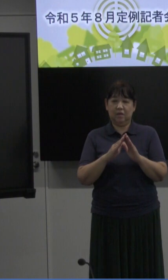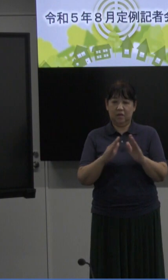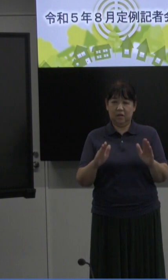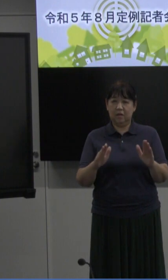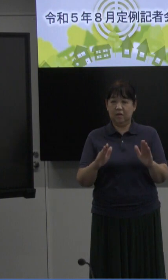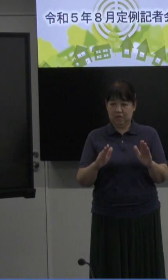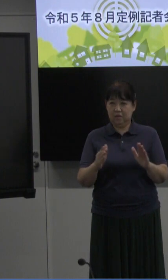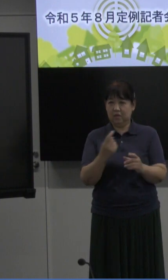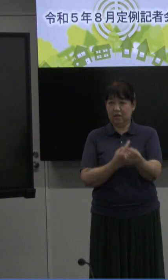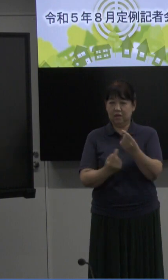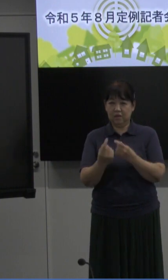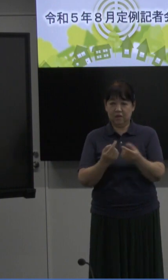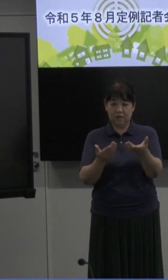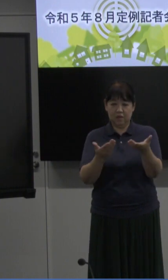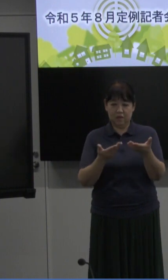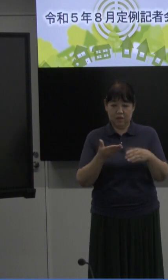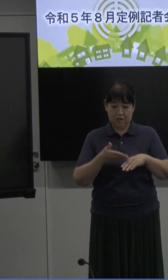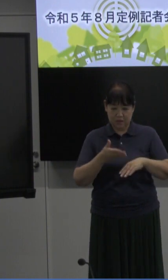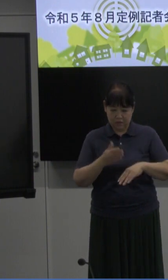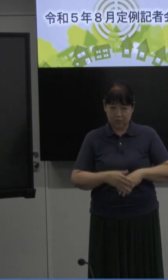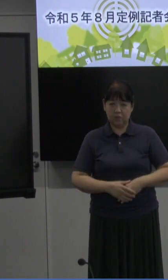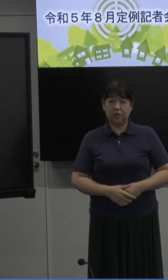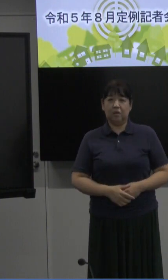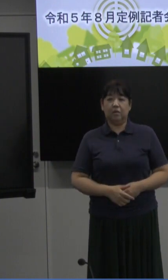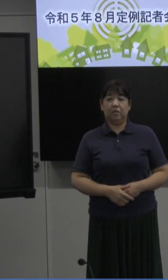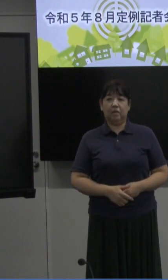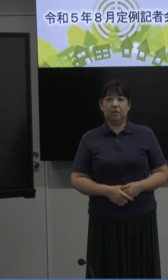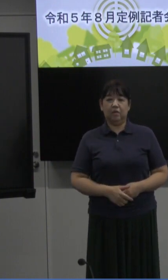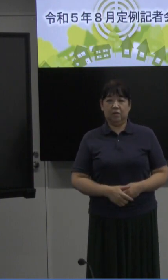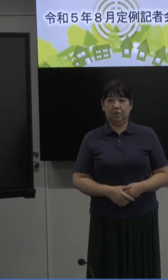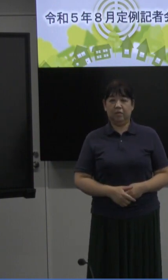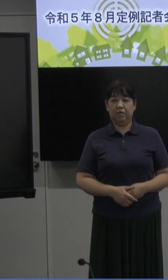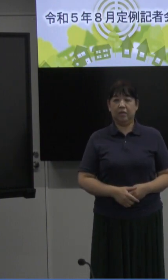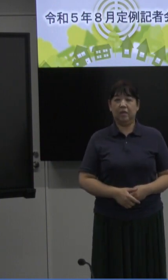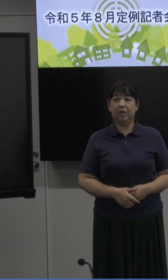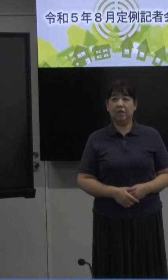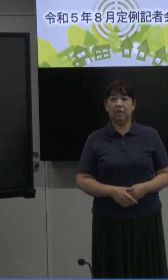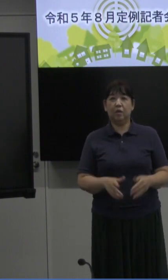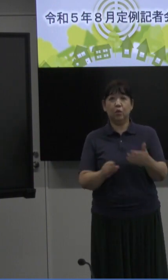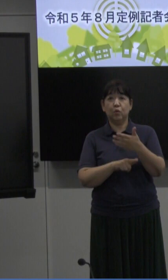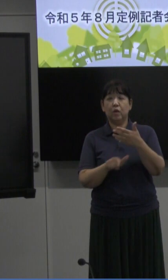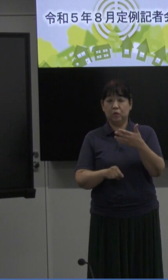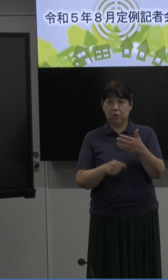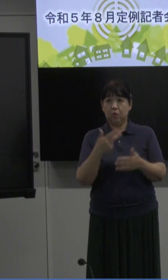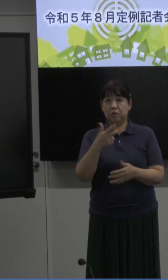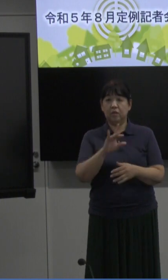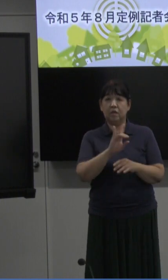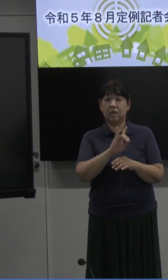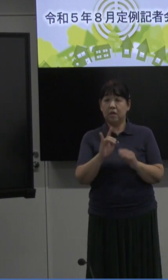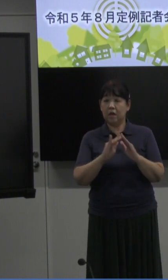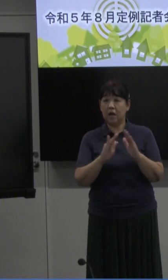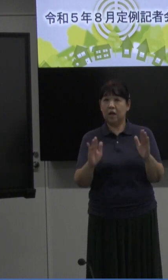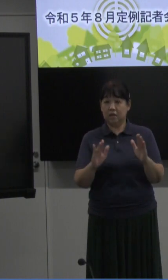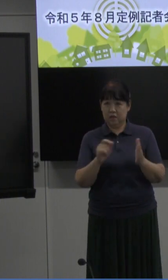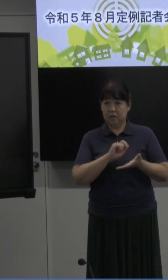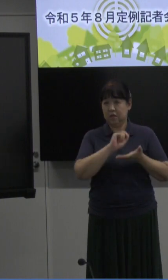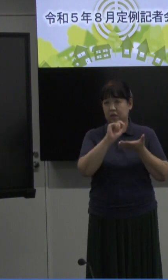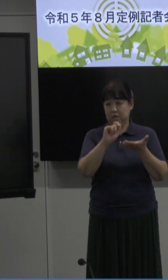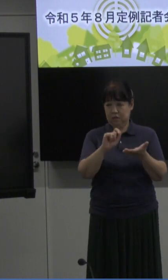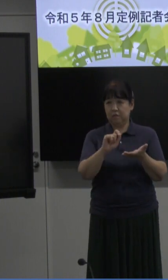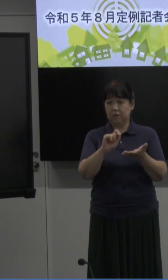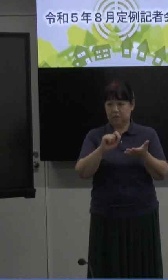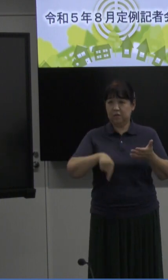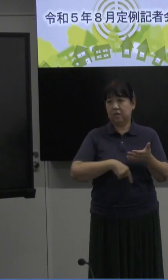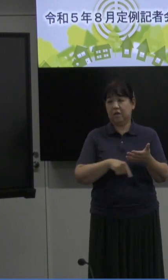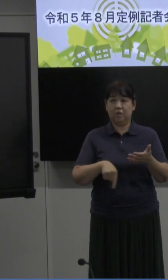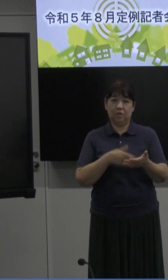ほどご案内ありましたように、令和5年度の9月市議会の定例会に提出いたします議案の概要